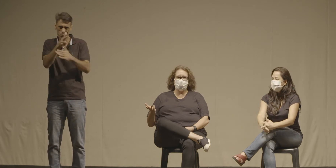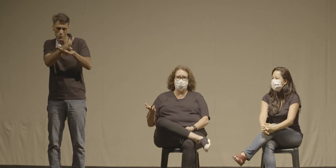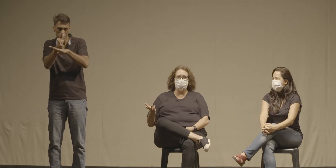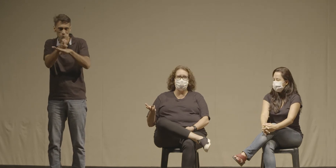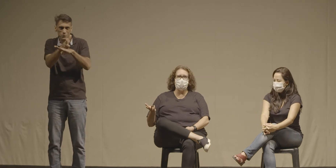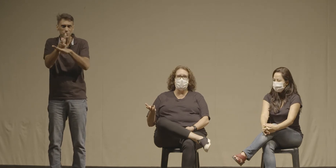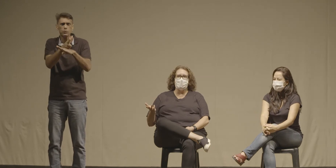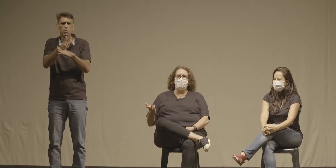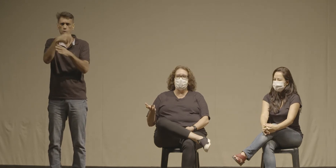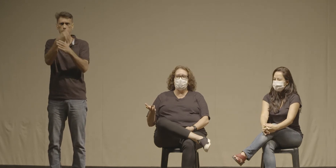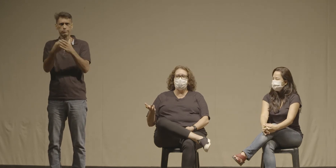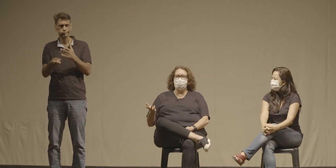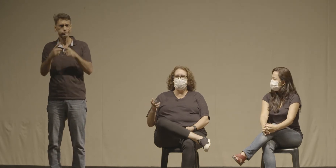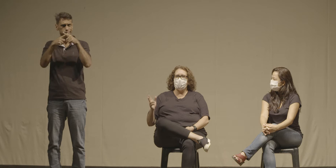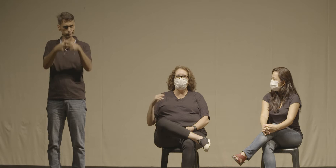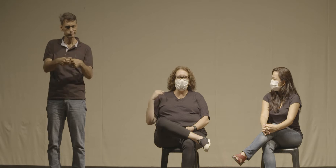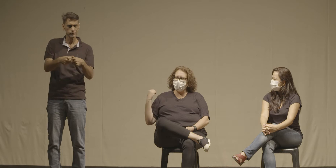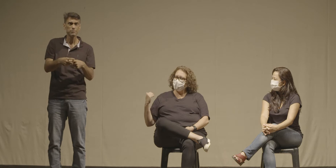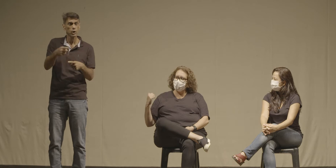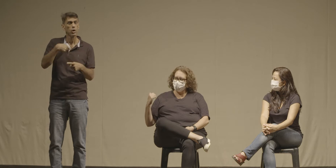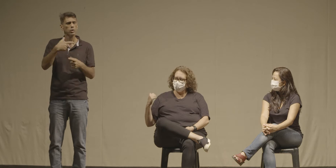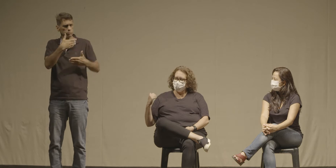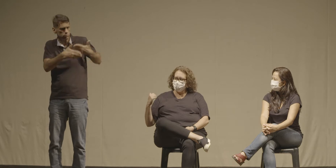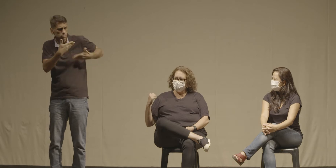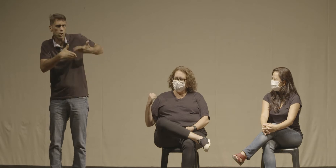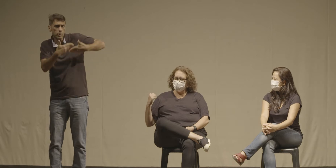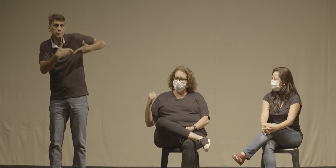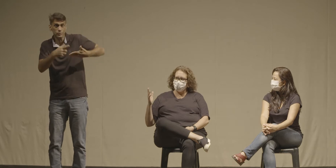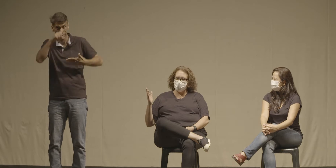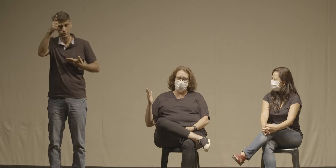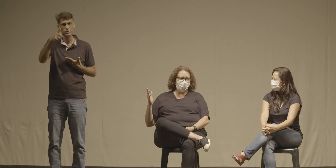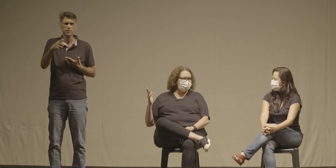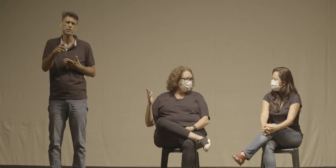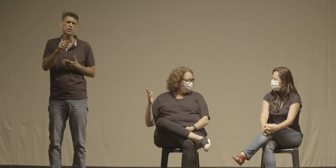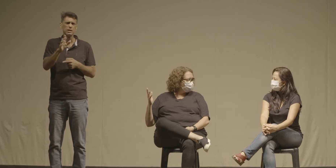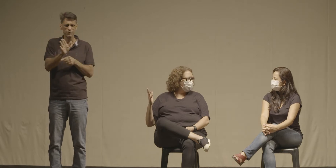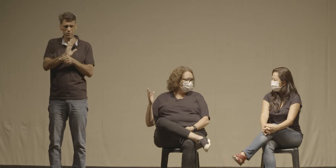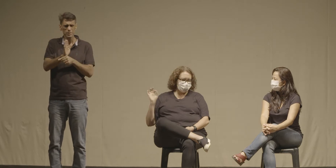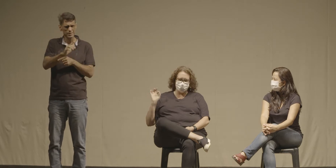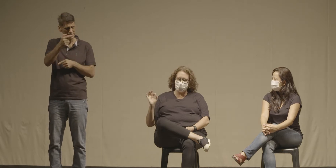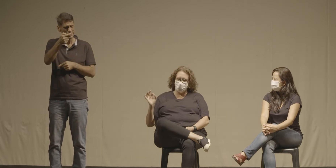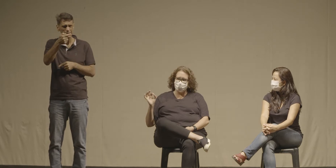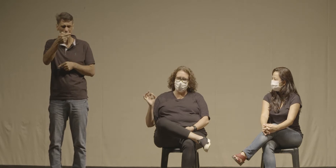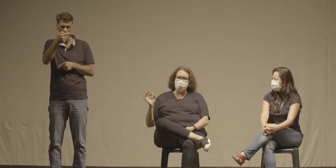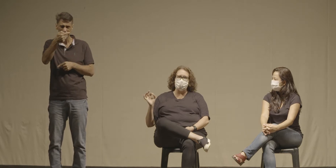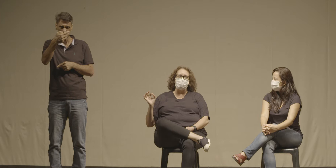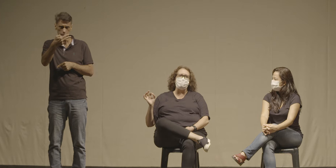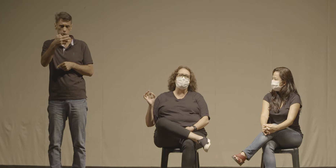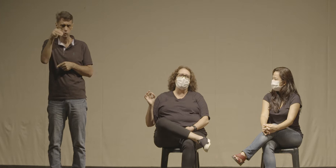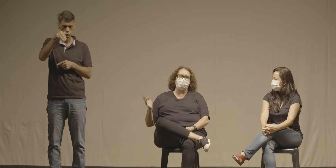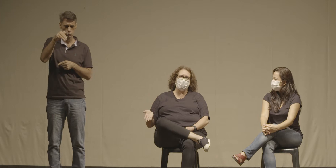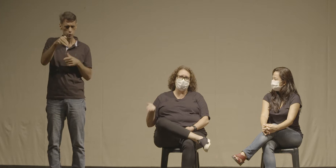processo criativo. Porque a gente tem o filme inteiro, que são 73 minutos, para ser bem